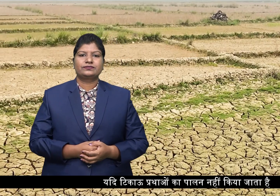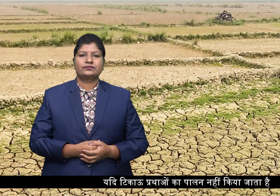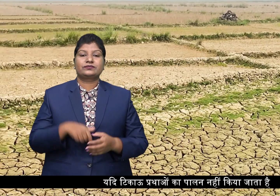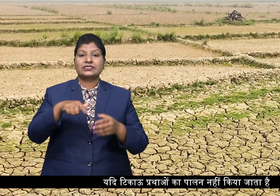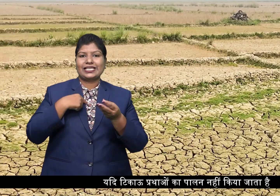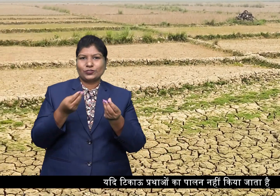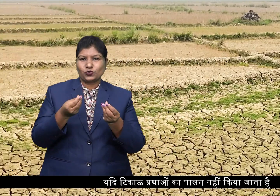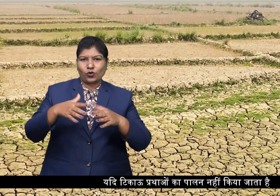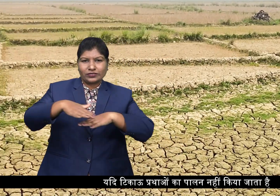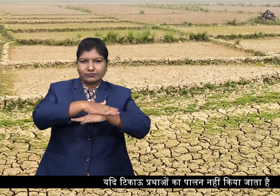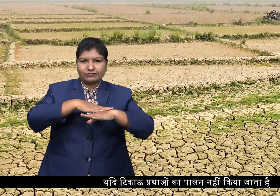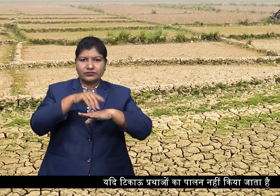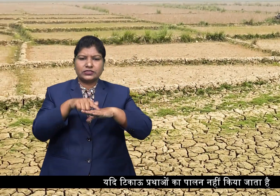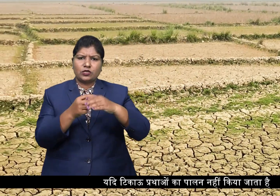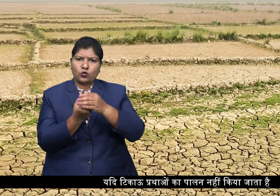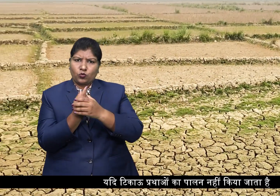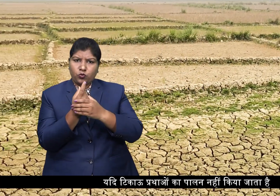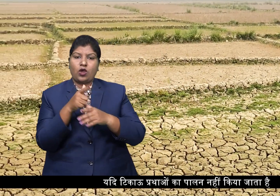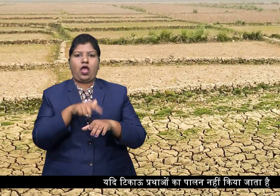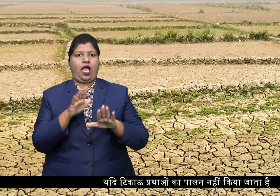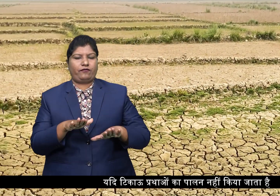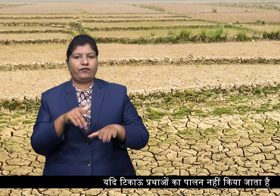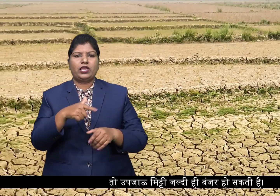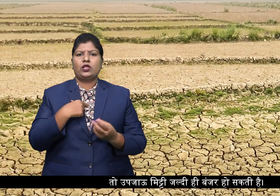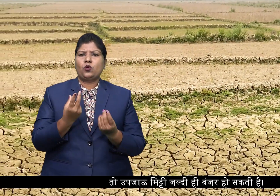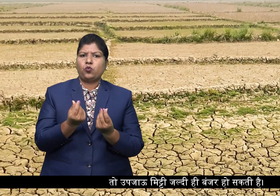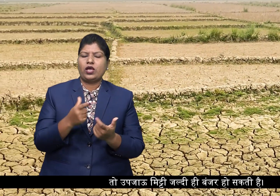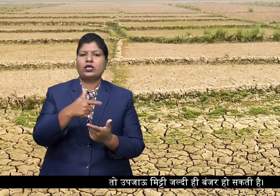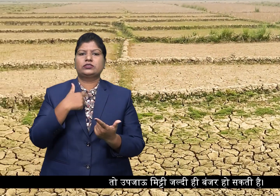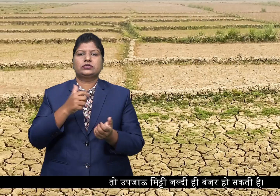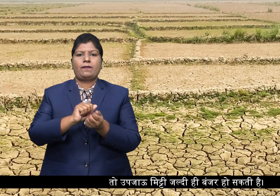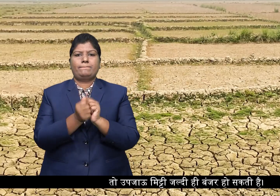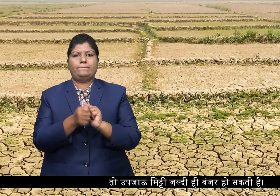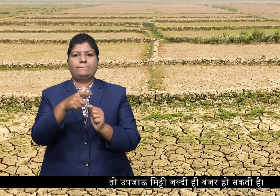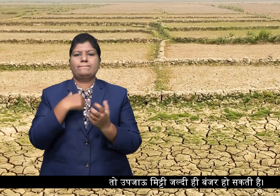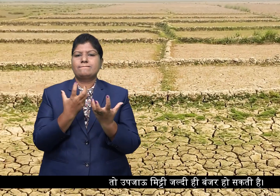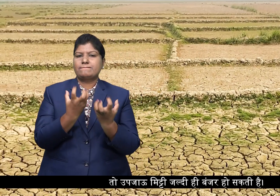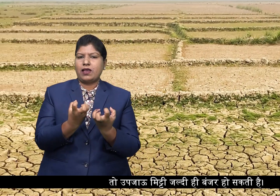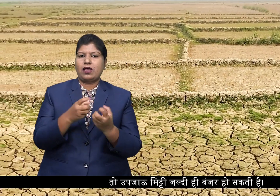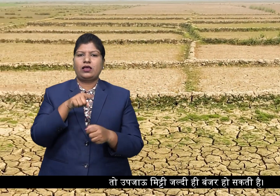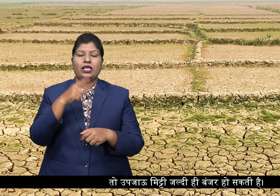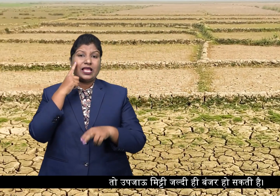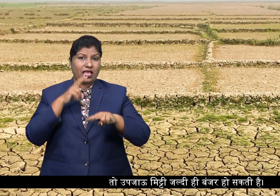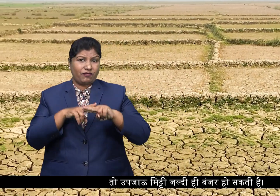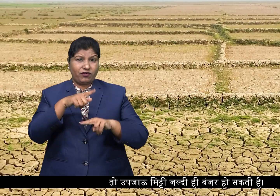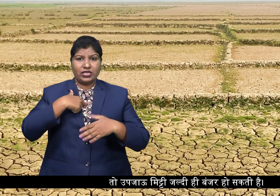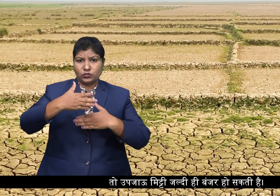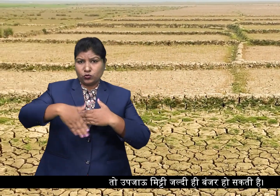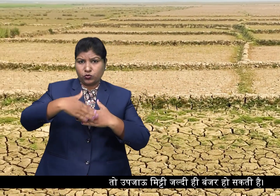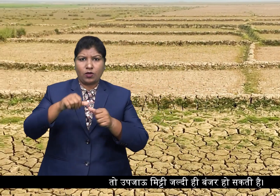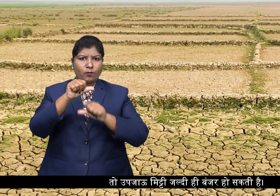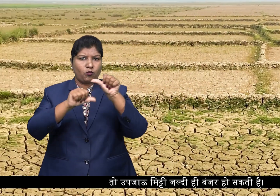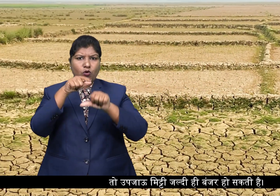यदि टिकाऊ प्रथाओं का पालन नहीं किया जाता है तो उपजाऊ मिट्टी जल्दी ही बंजर हो सकती